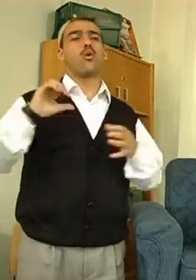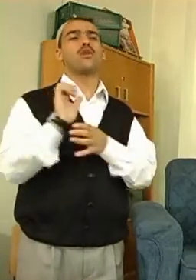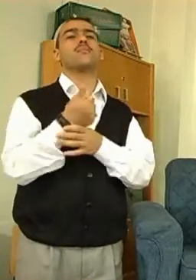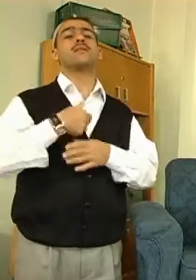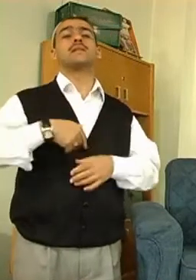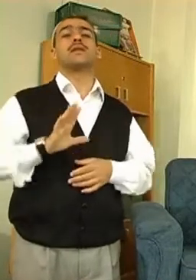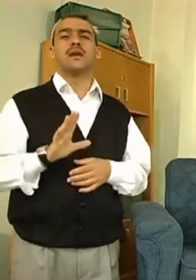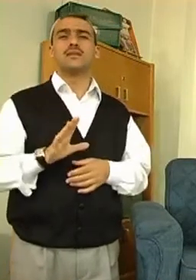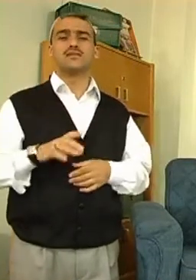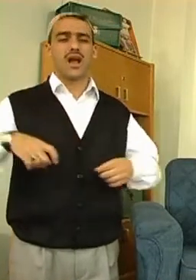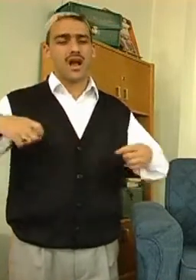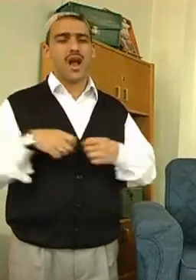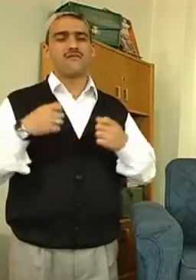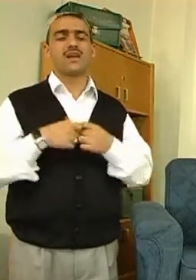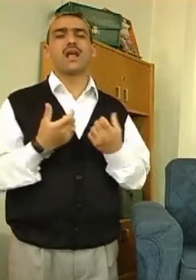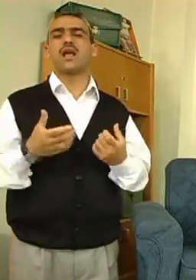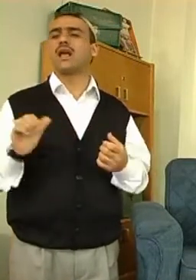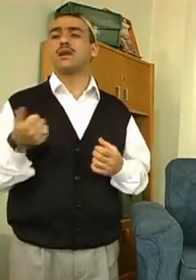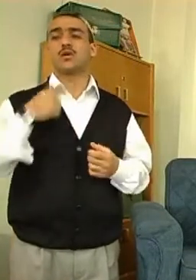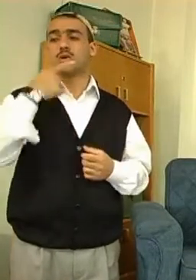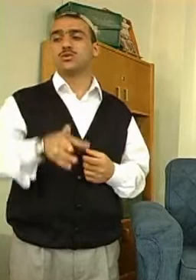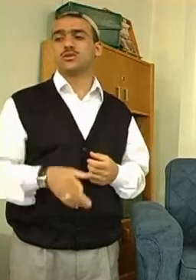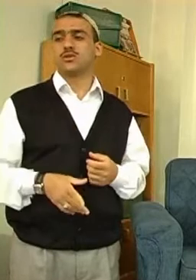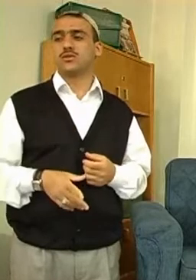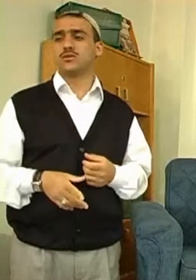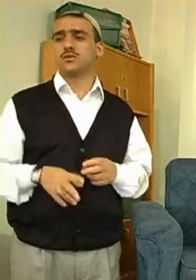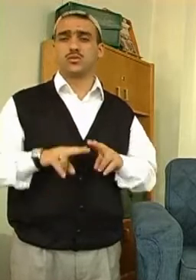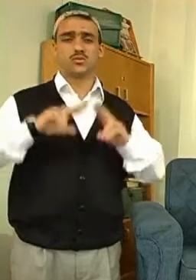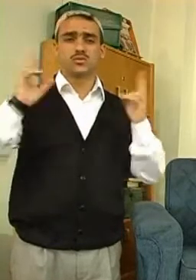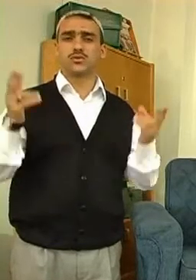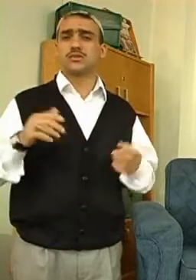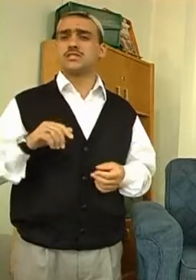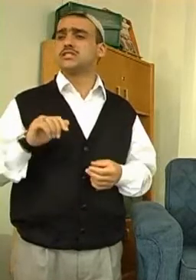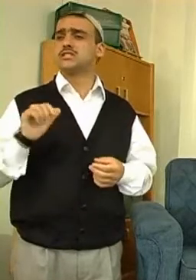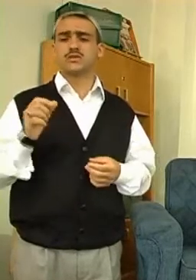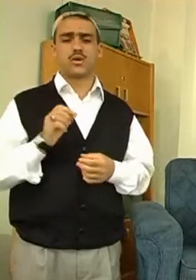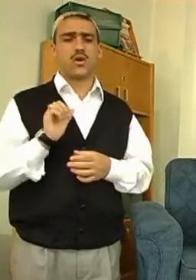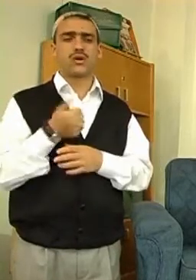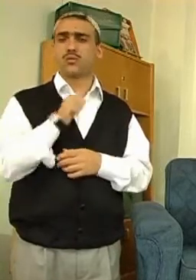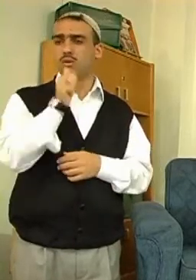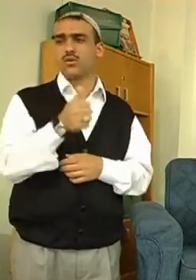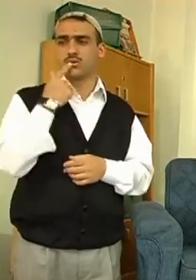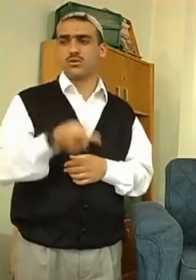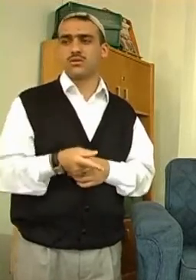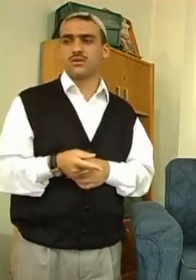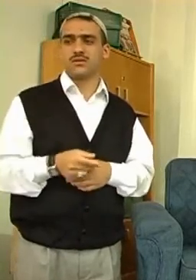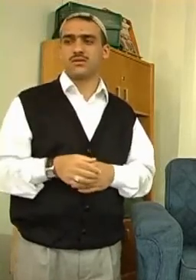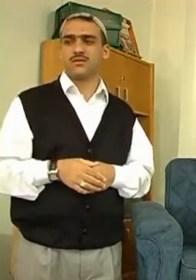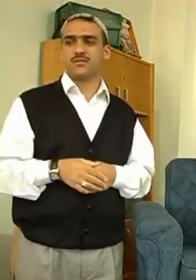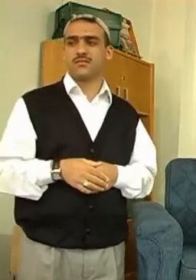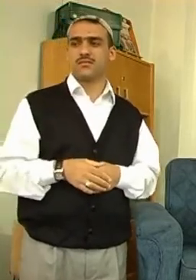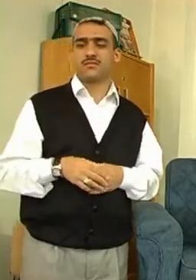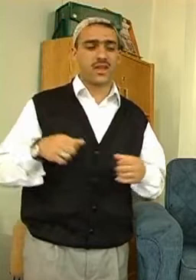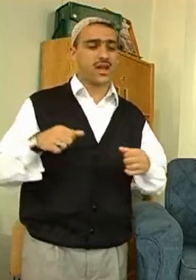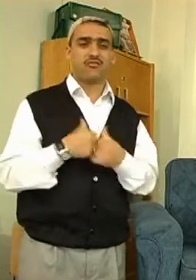bir eşre değil ki bir niza değsin. Dünya senin olsun, benim olsun. Tümü. Tümü ama. Ya değmez. Ha senin ha